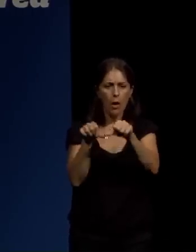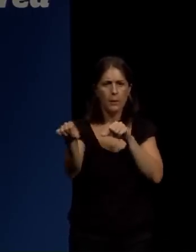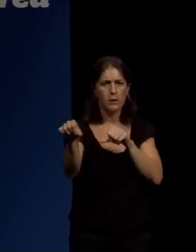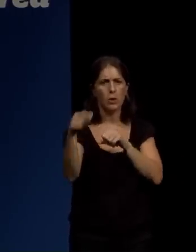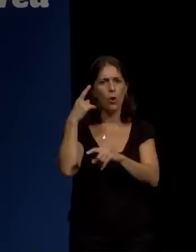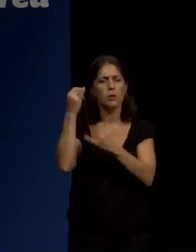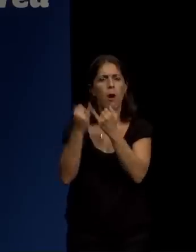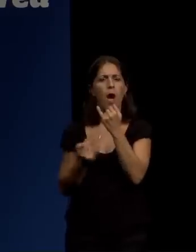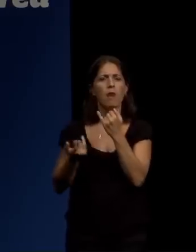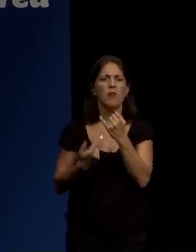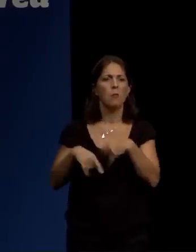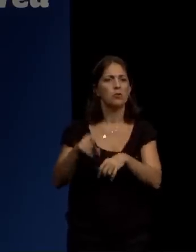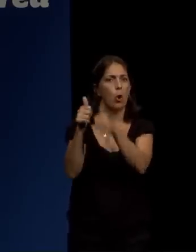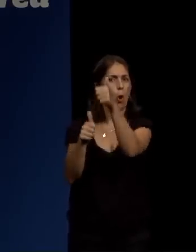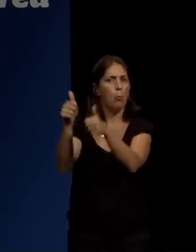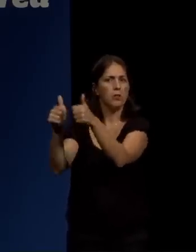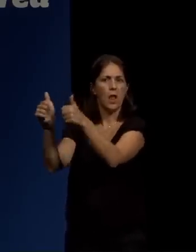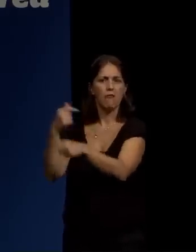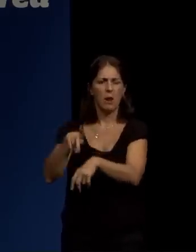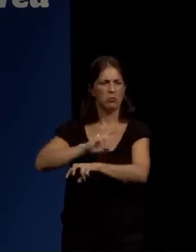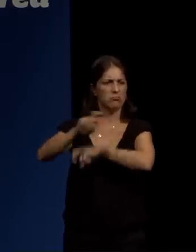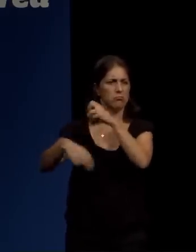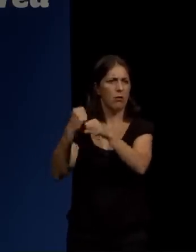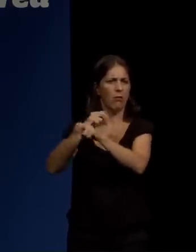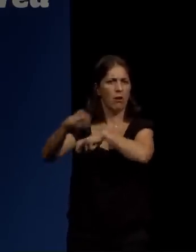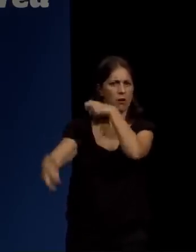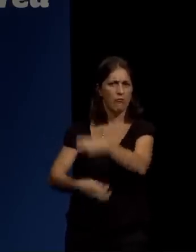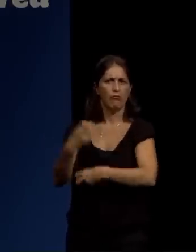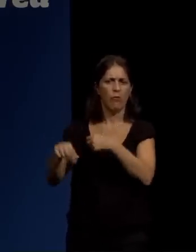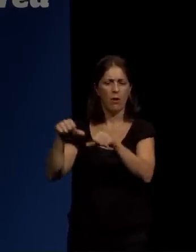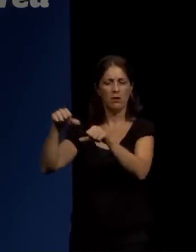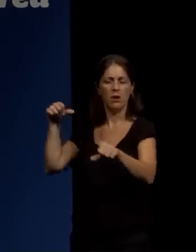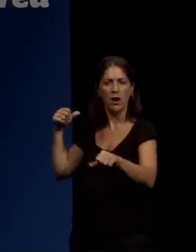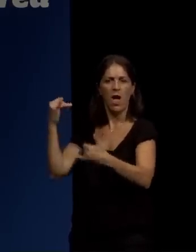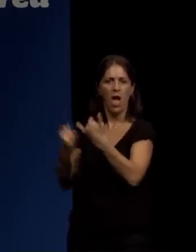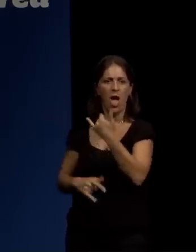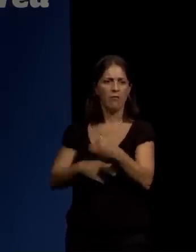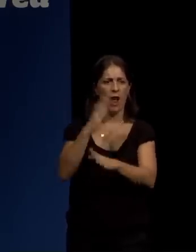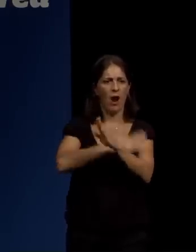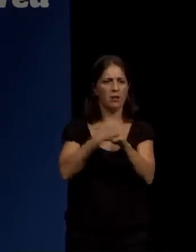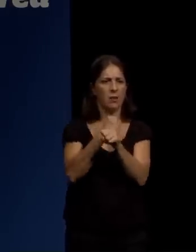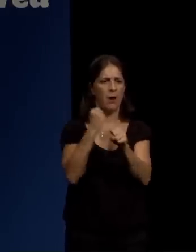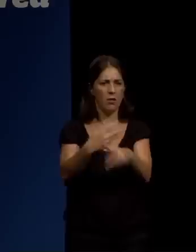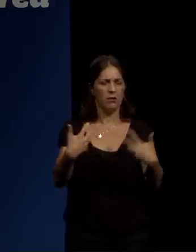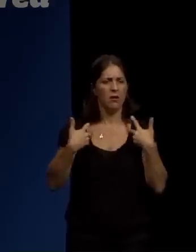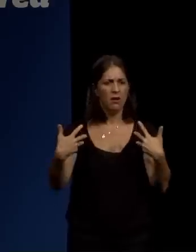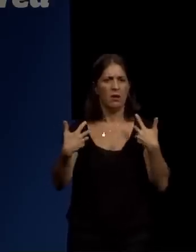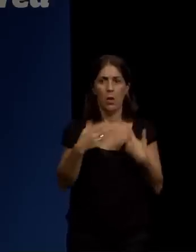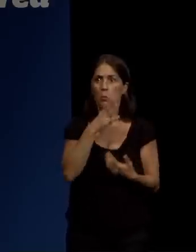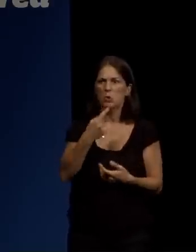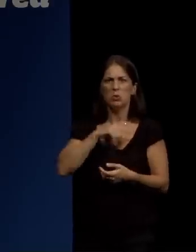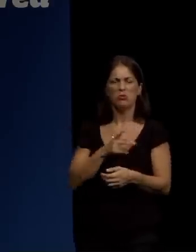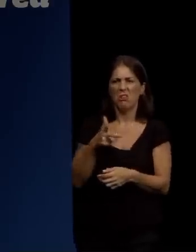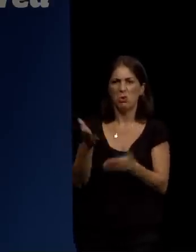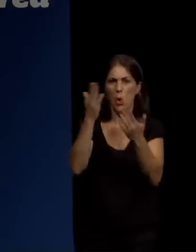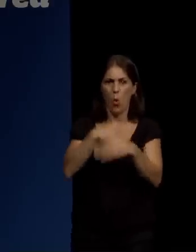plantarnos ante quen ten as competencias de derrogar as dúas reformas laborais que tanto sufrimento teñen causado a clase traballadora, como se non tuvéssemos dereitos e